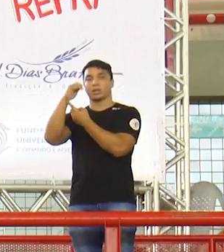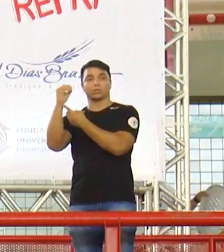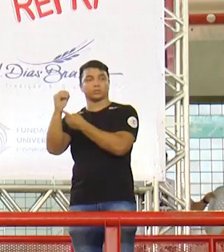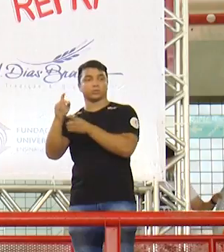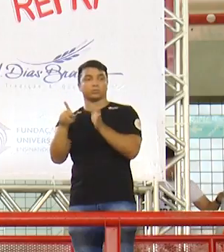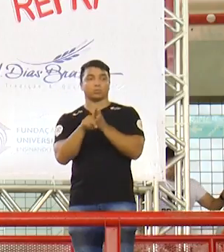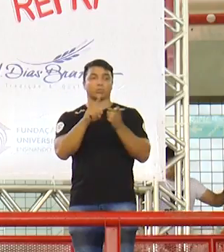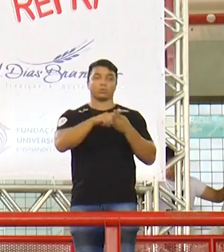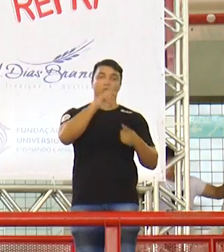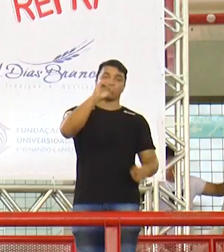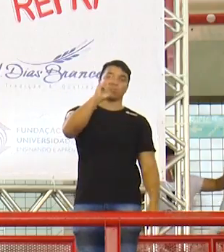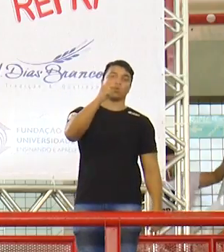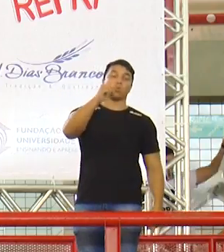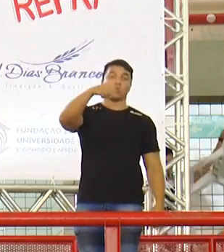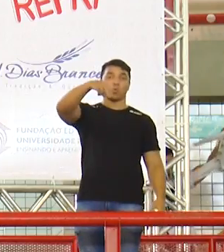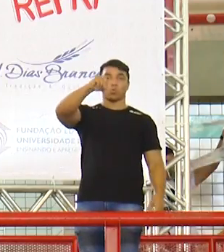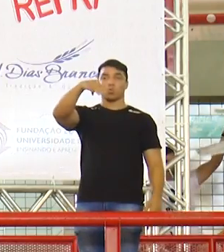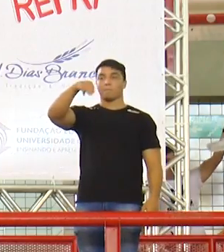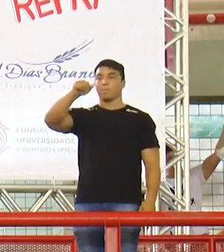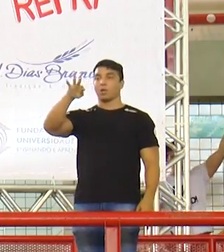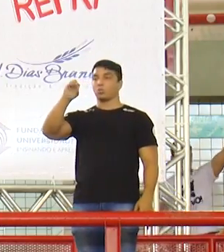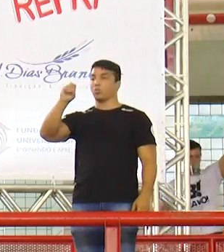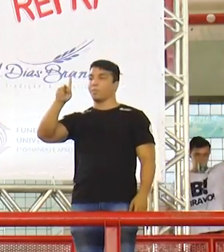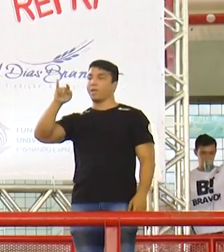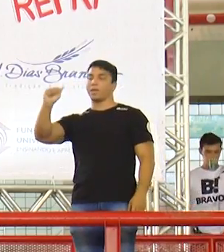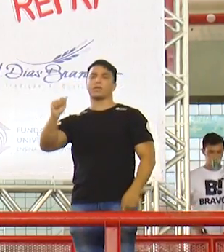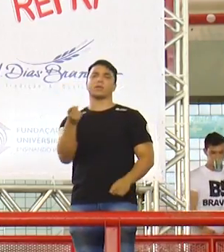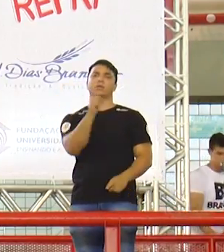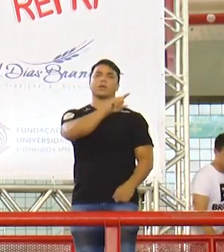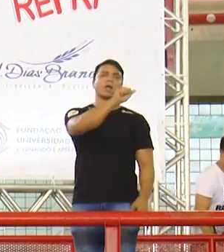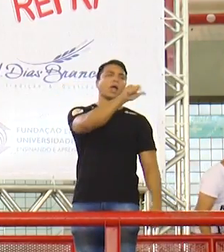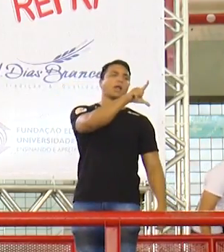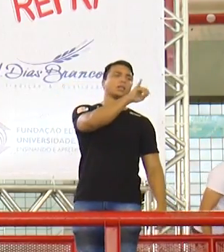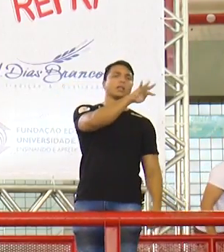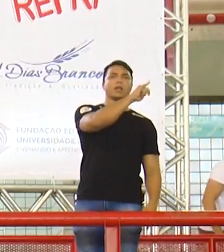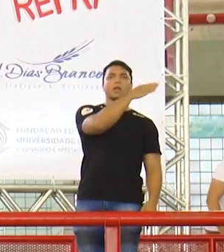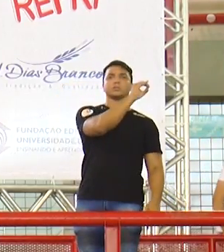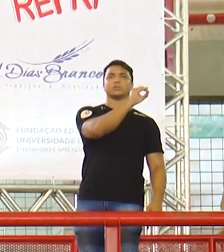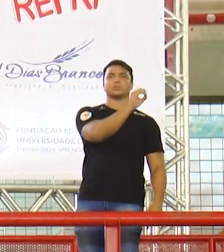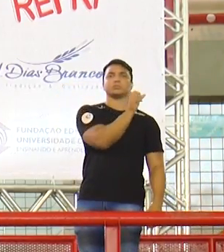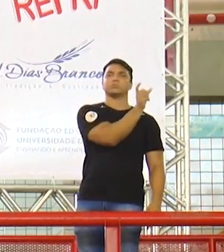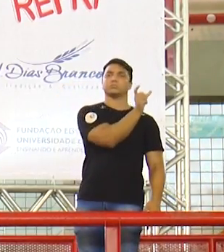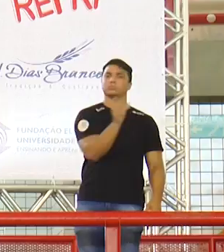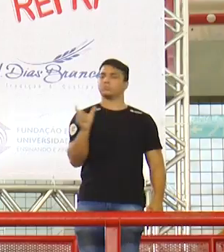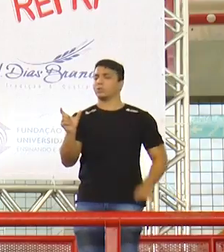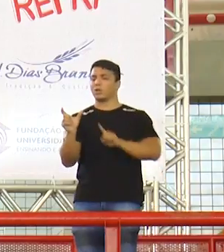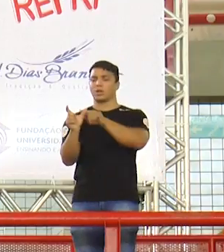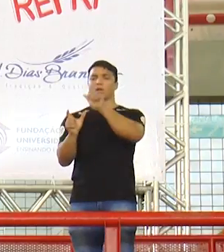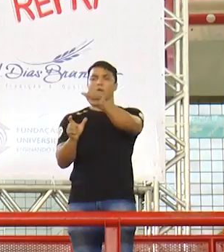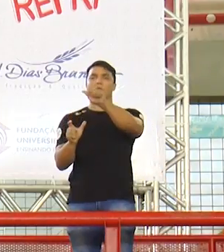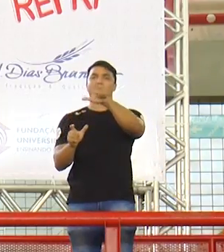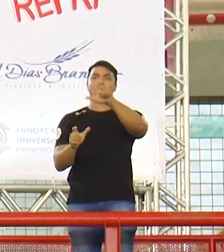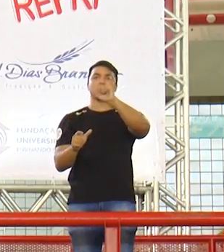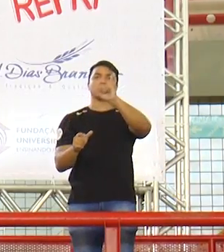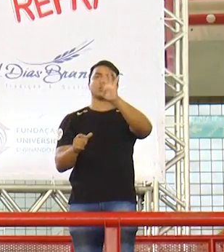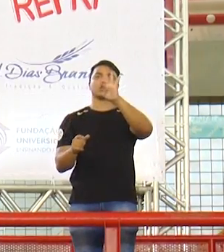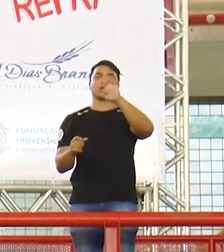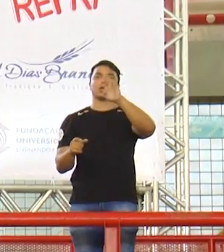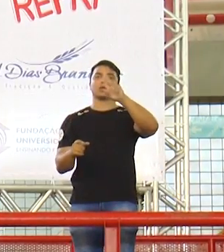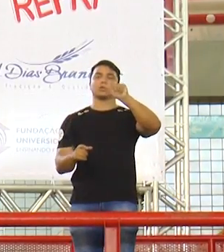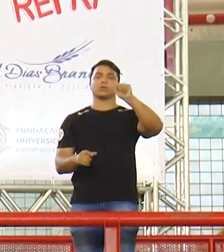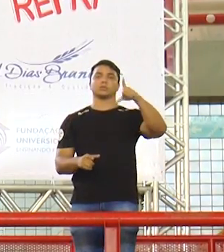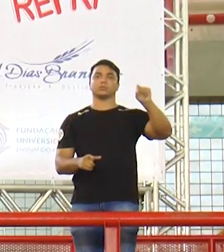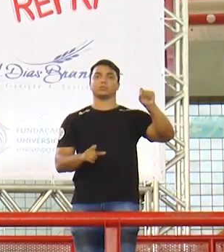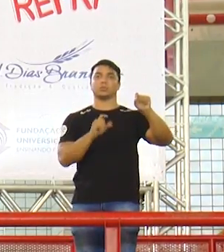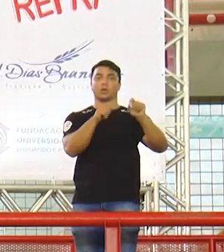onomatopeia. Ei, o que é aliteração? Tem aí no seu material. Aliteração é a repetição